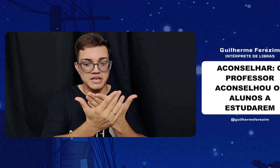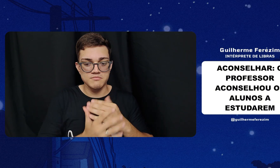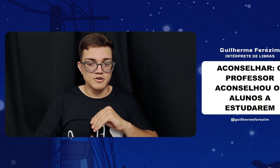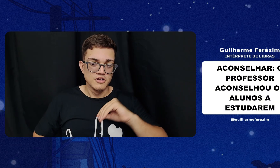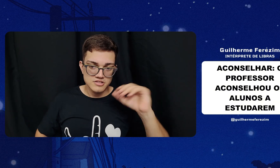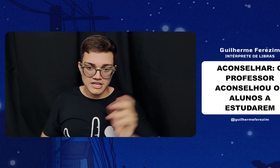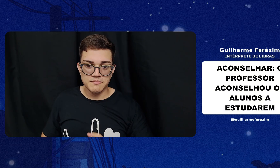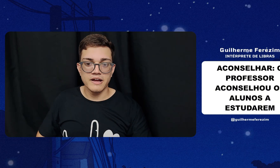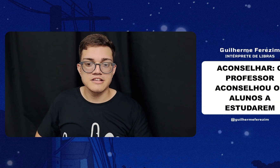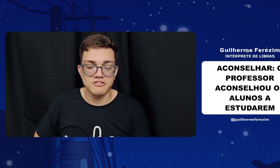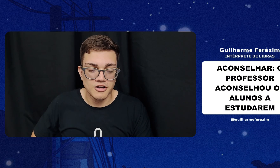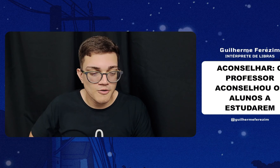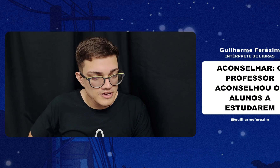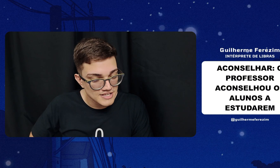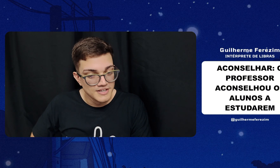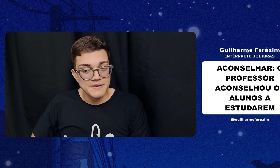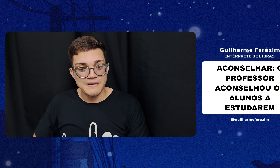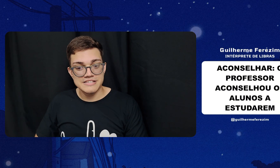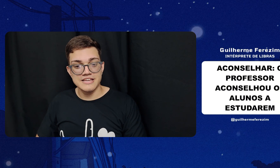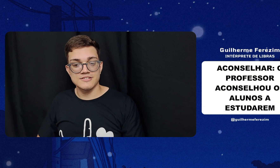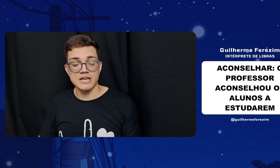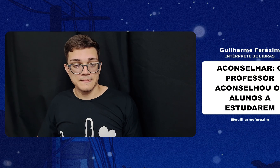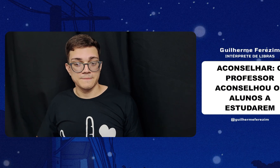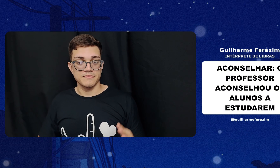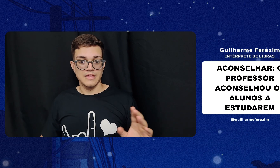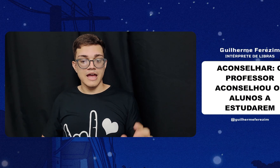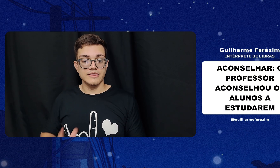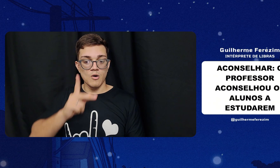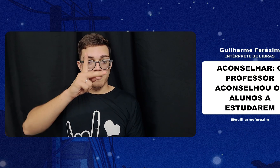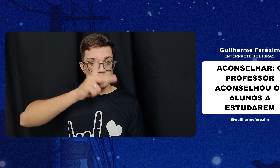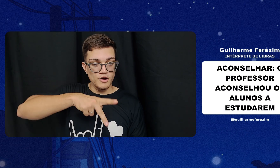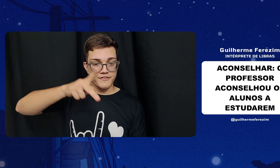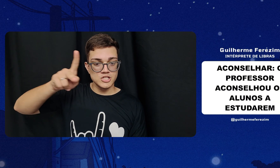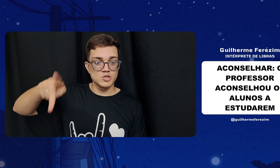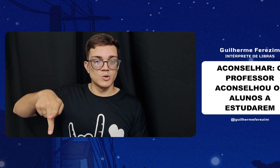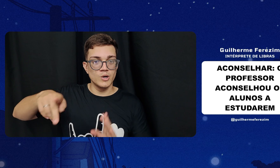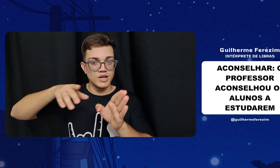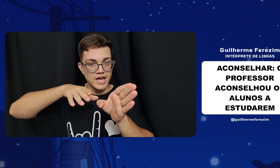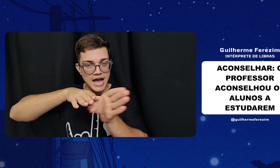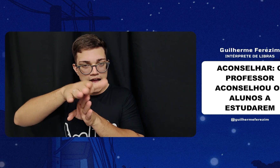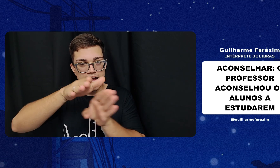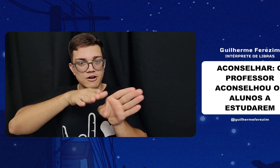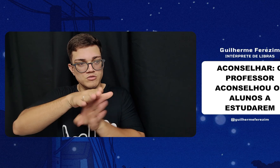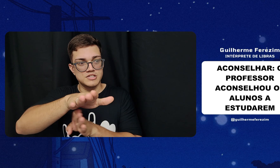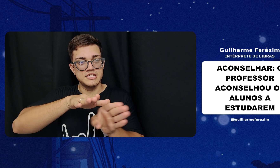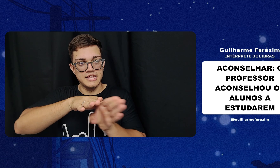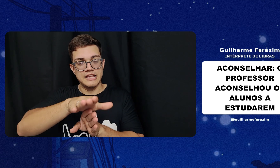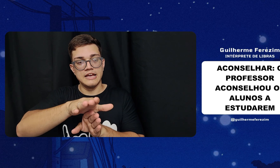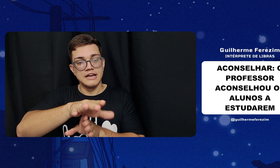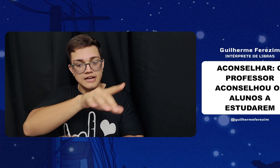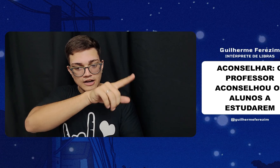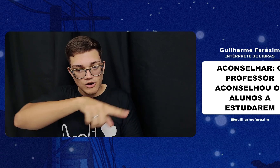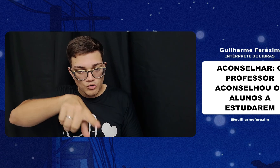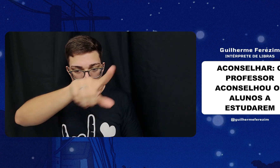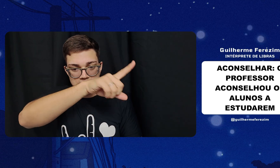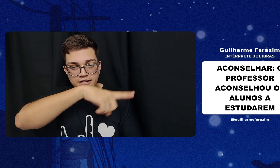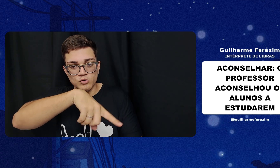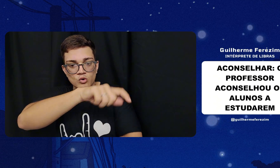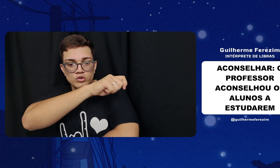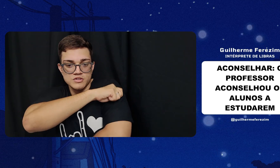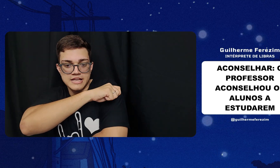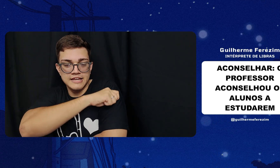Libras mesmo. Sei que parece outra coisa, mas é isso aí, tá? Então o professor aconselha